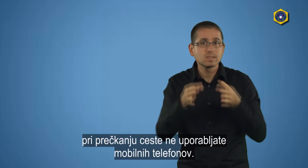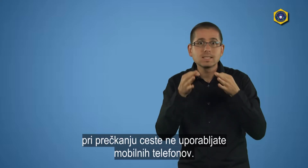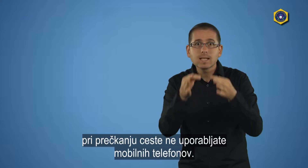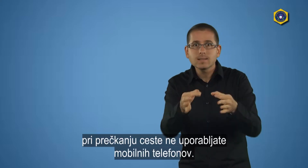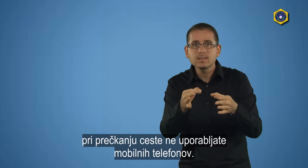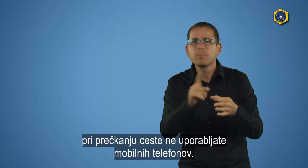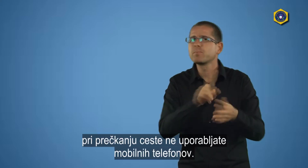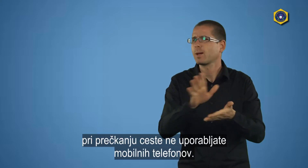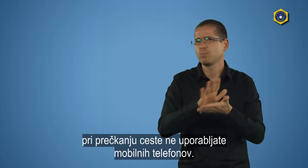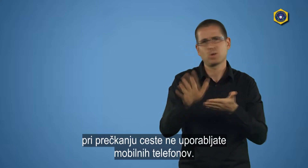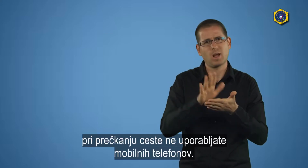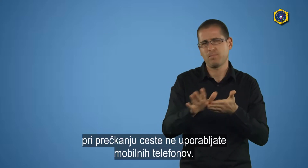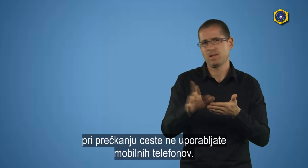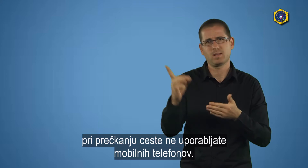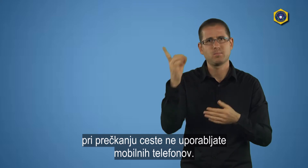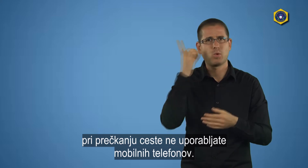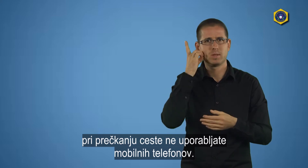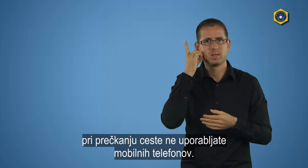mobilnih telefonov.